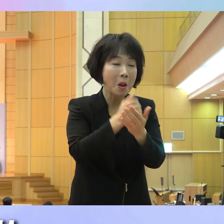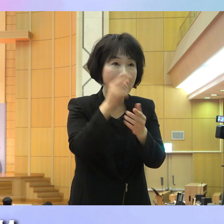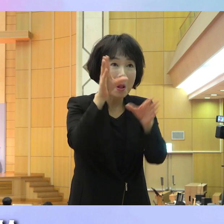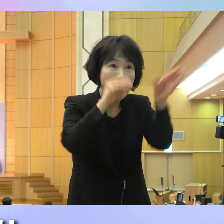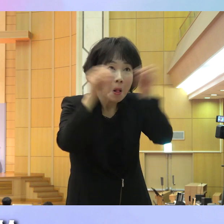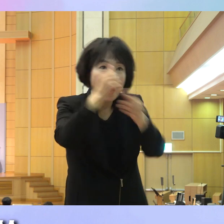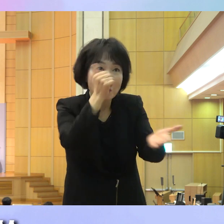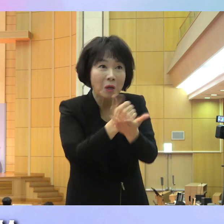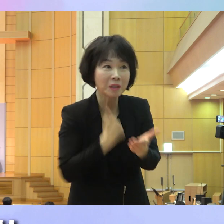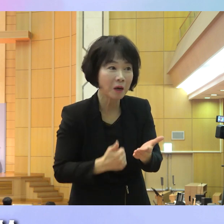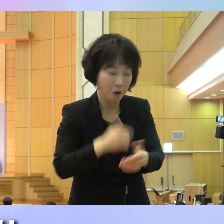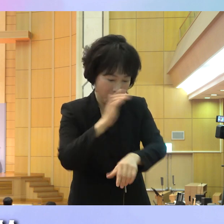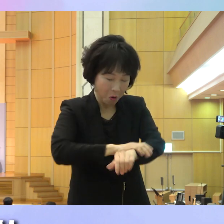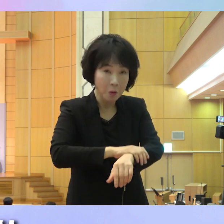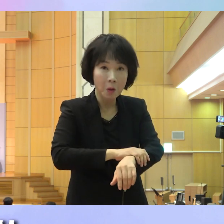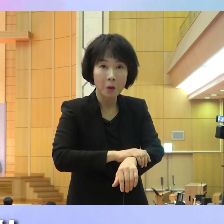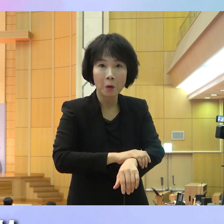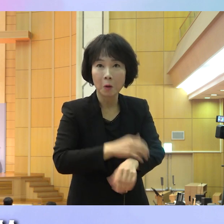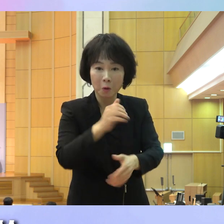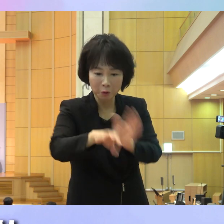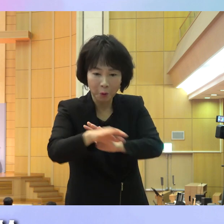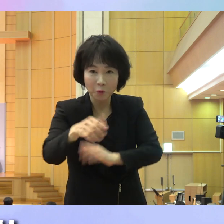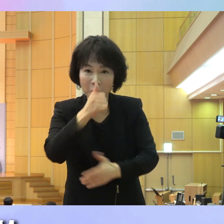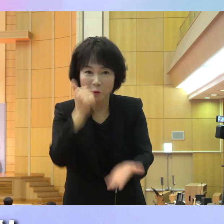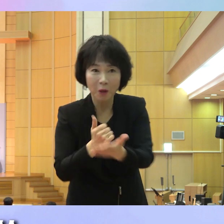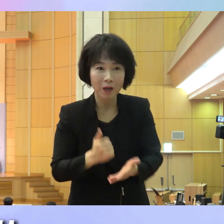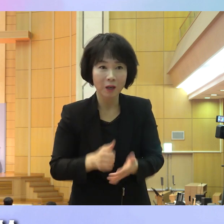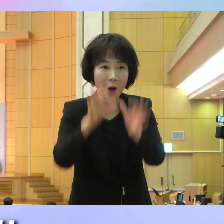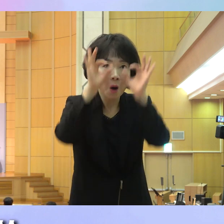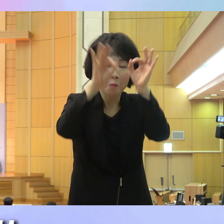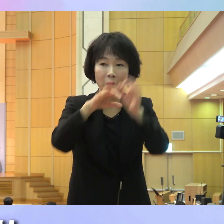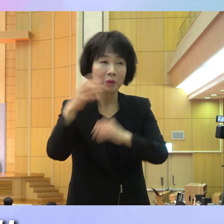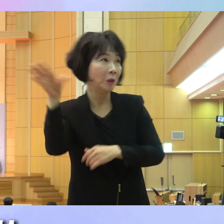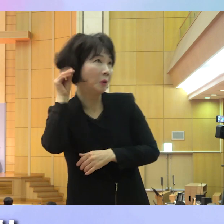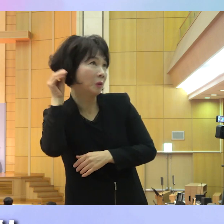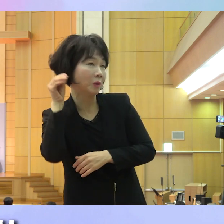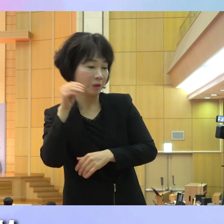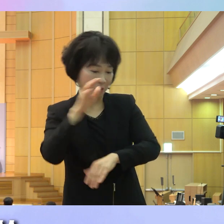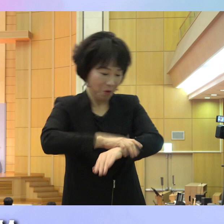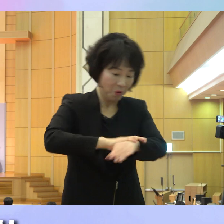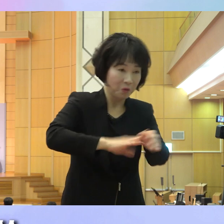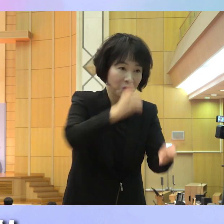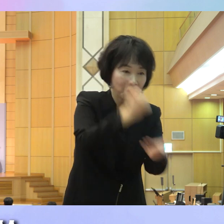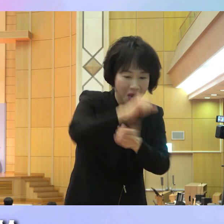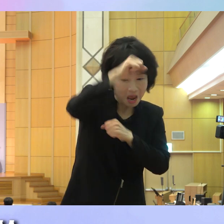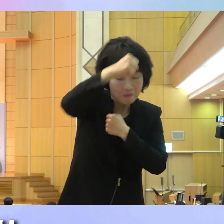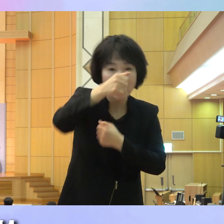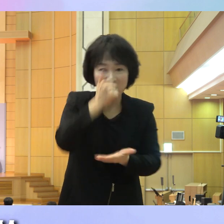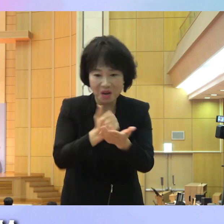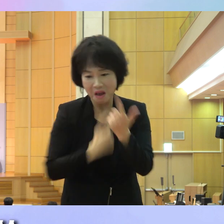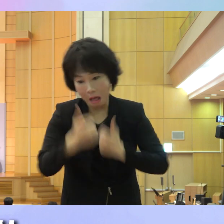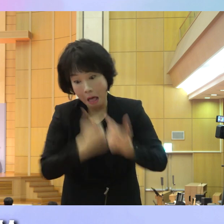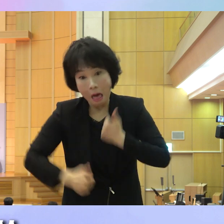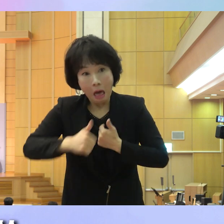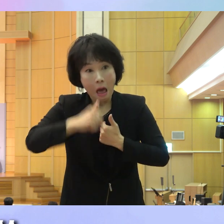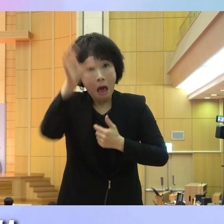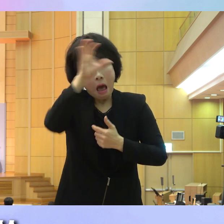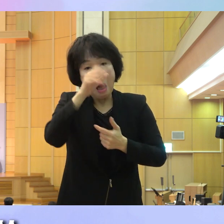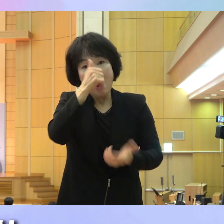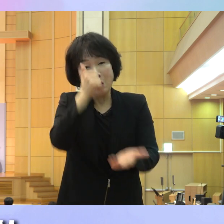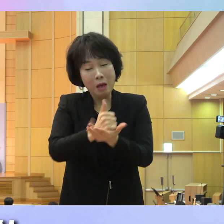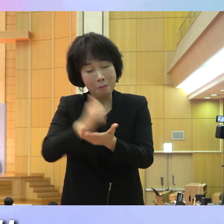한두 번 죄를 졌습니까? 눈으로도 죄를 짓고 듣는 것도 들을 필요 없는 걸